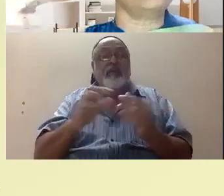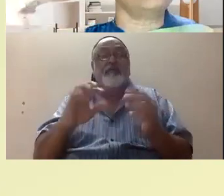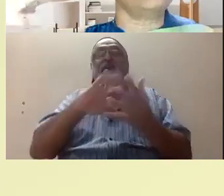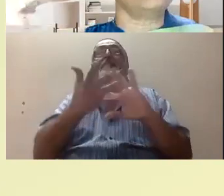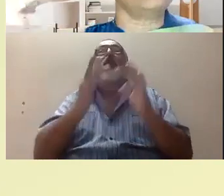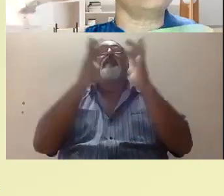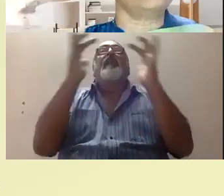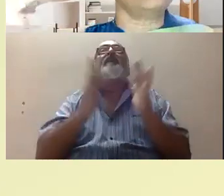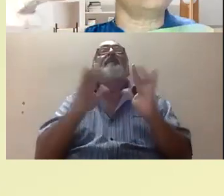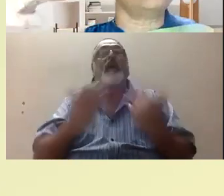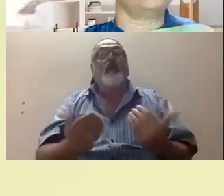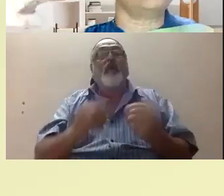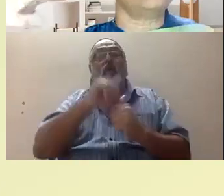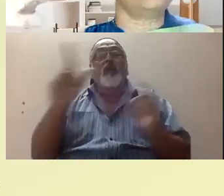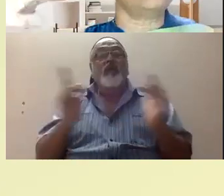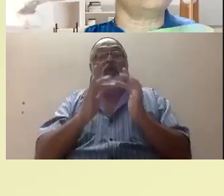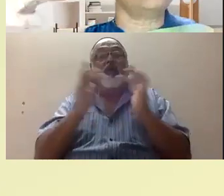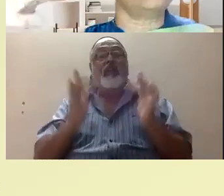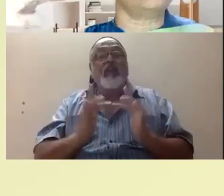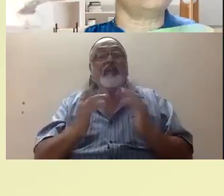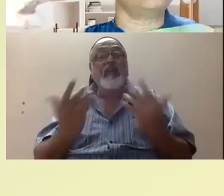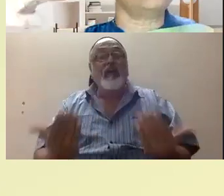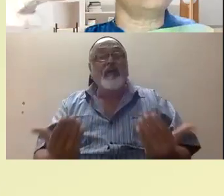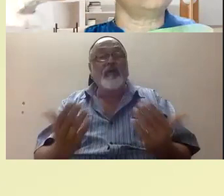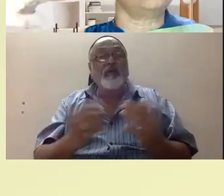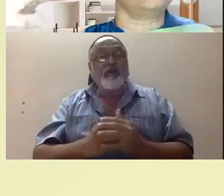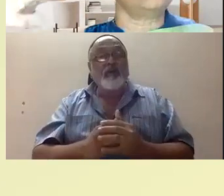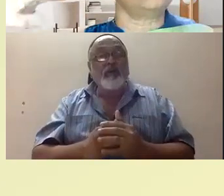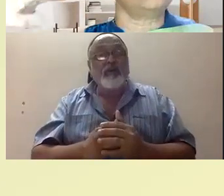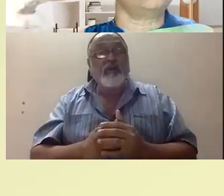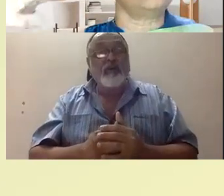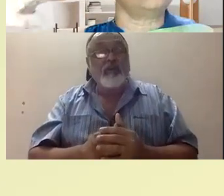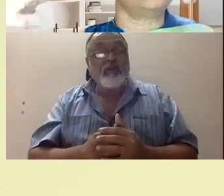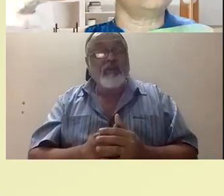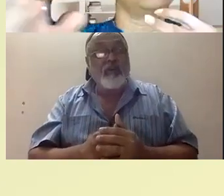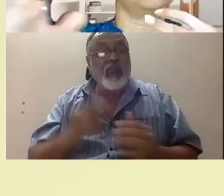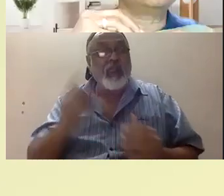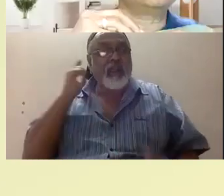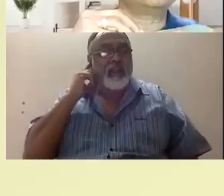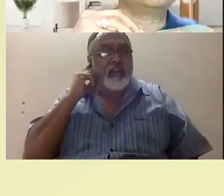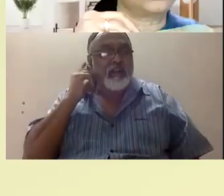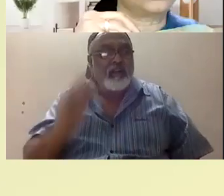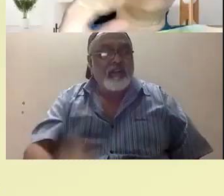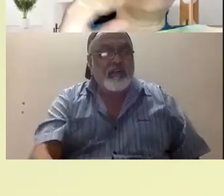सारे फॉर्म आप पैसे देने से लेके बच्चों का एडमिशन से लेके पेपर वर्क, घर